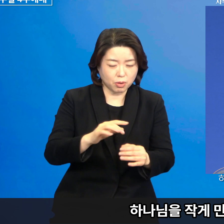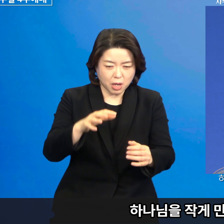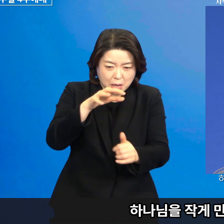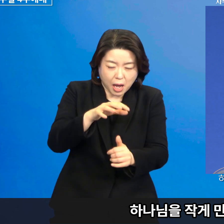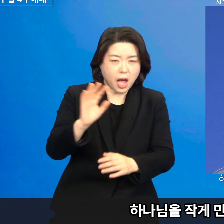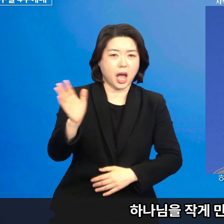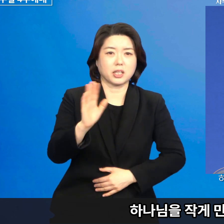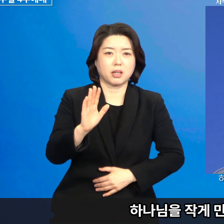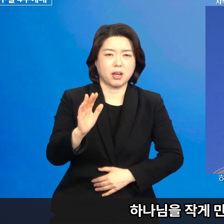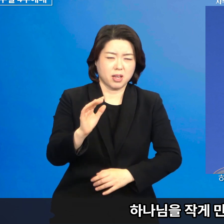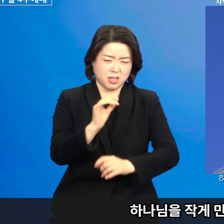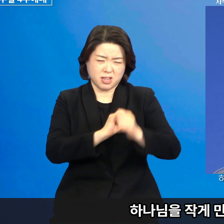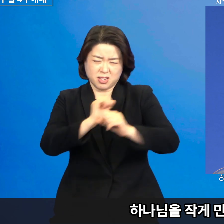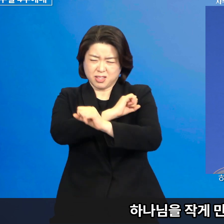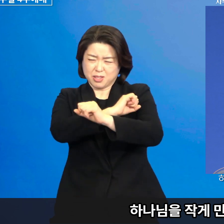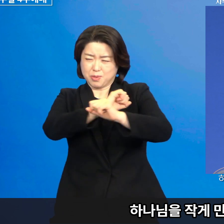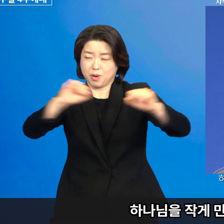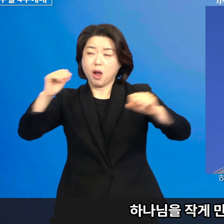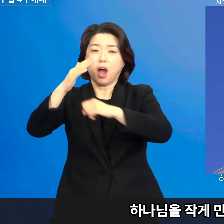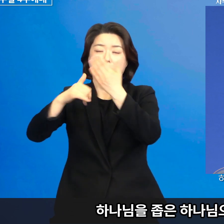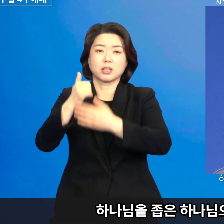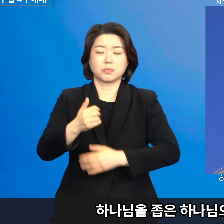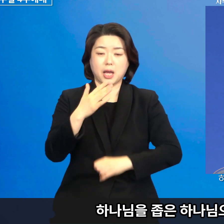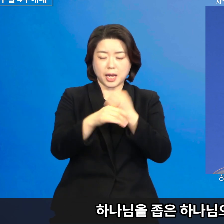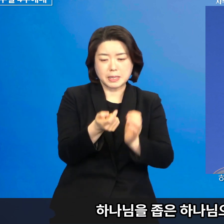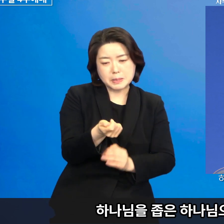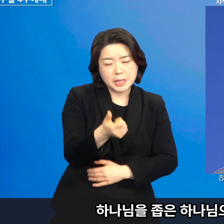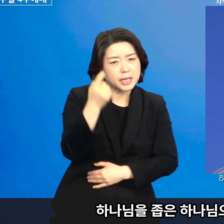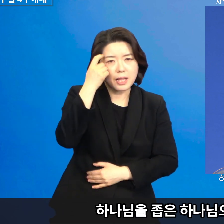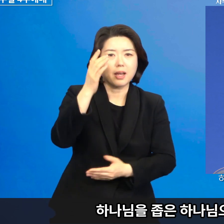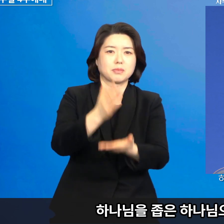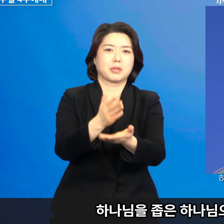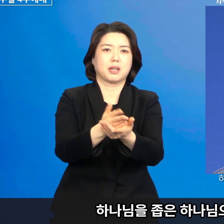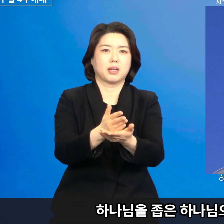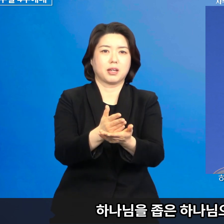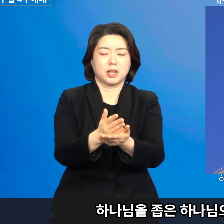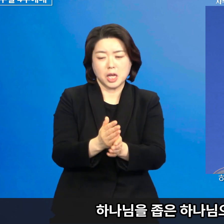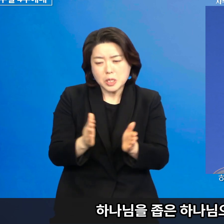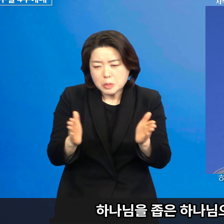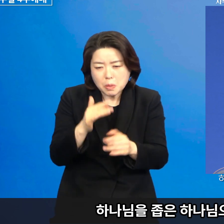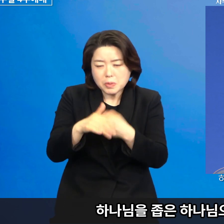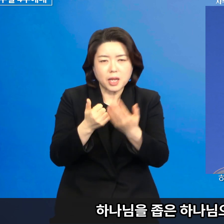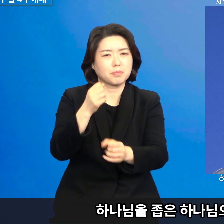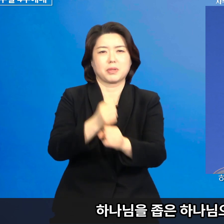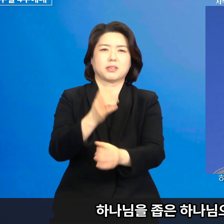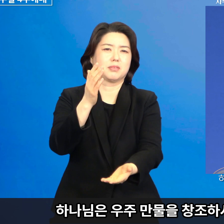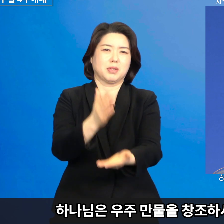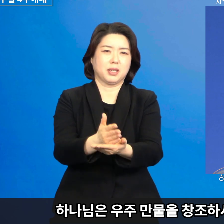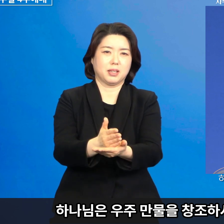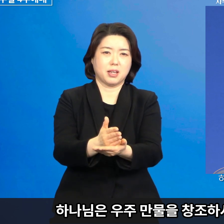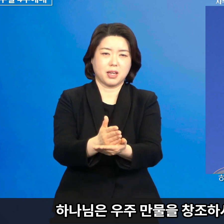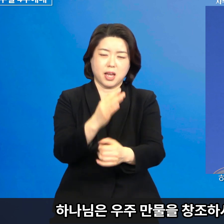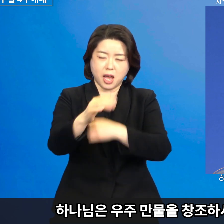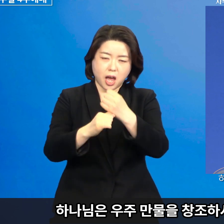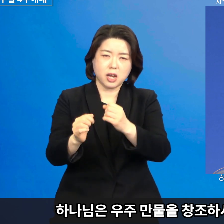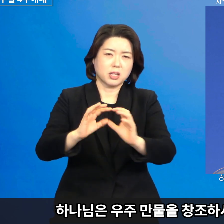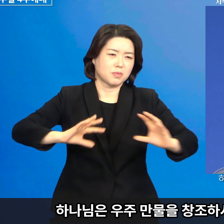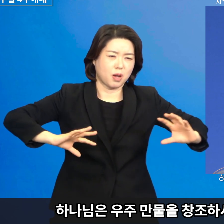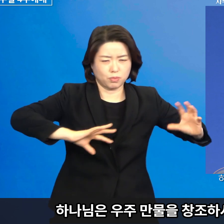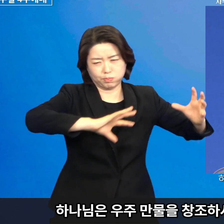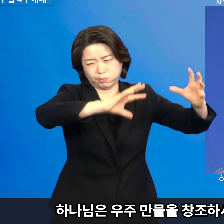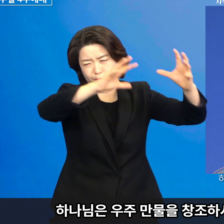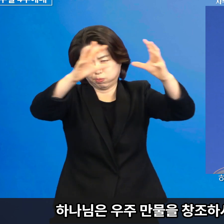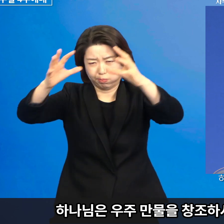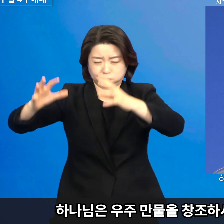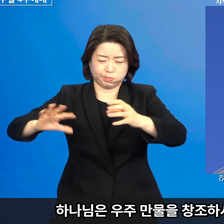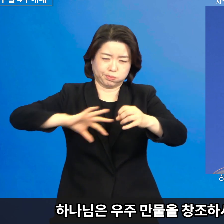하나님이세요. 하나님을 작게 만들지 마십시오. 하나님을 좁은 하나님으로 만들지 마십시오. 하나님은 우주